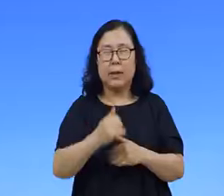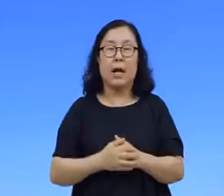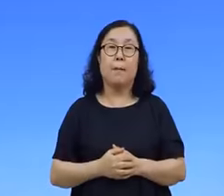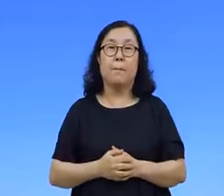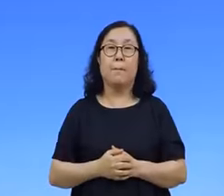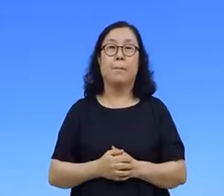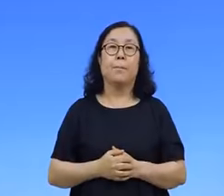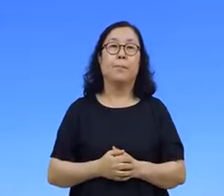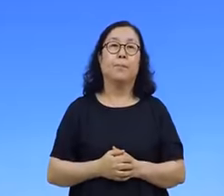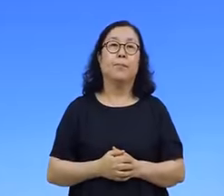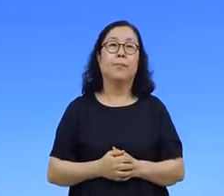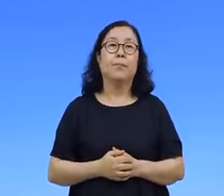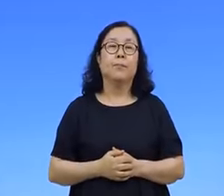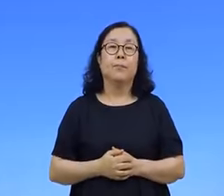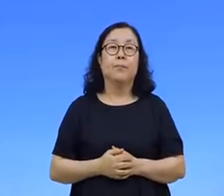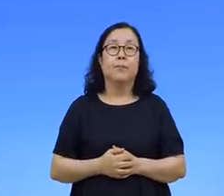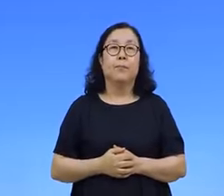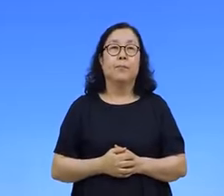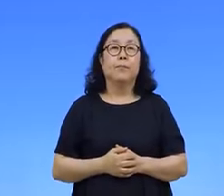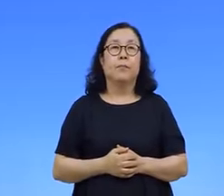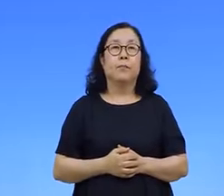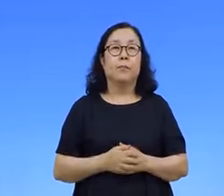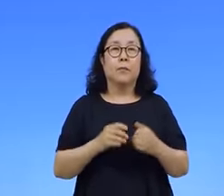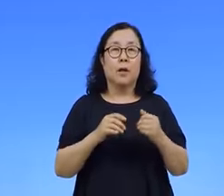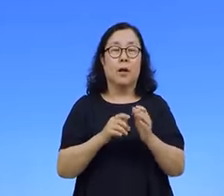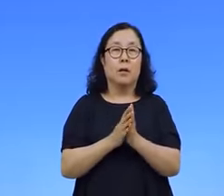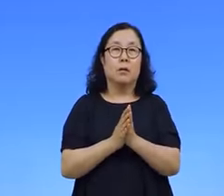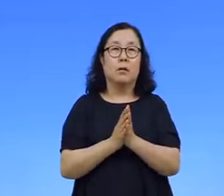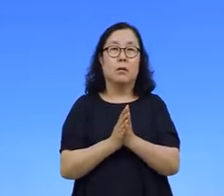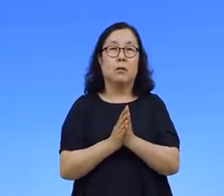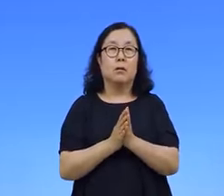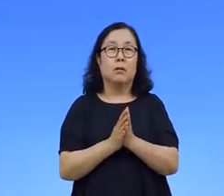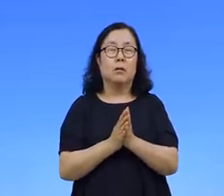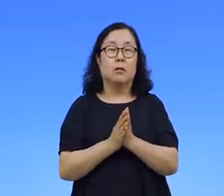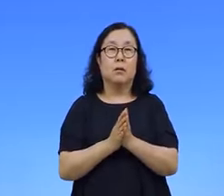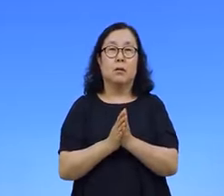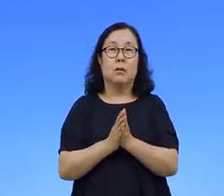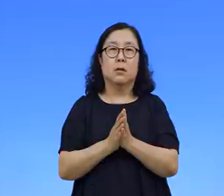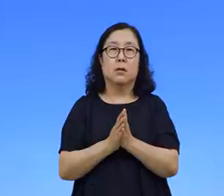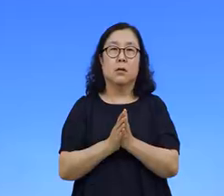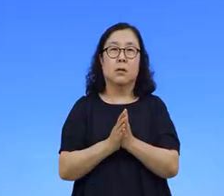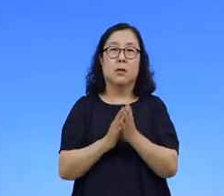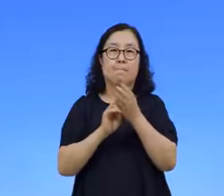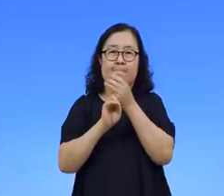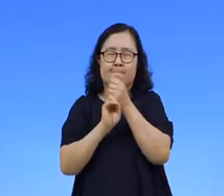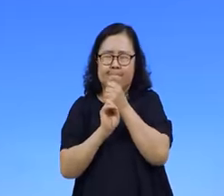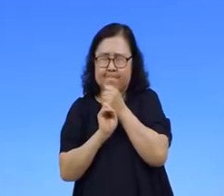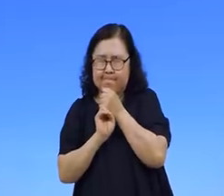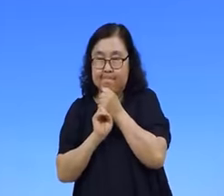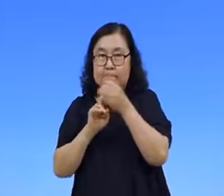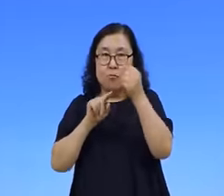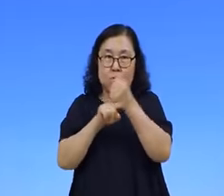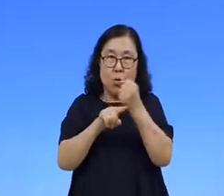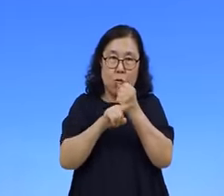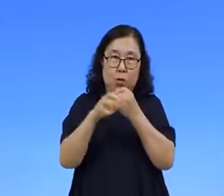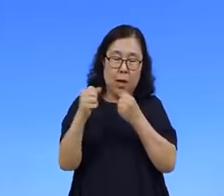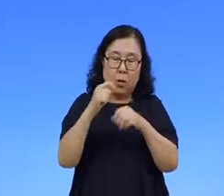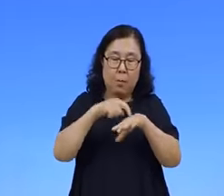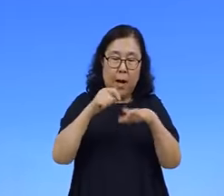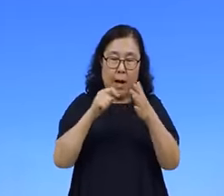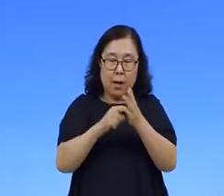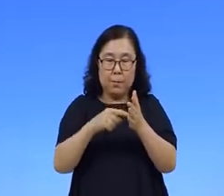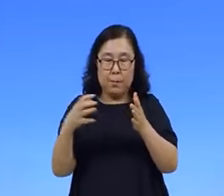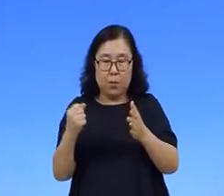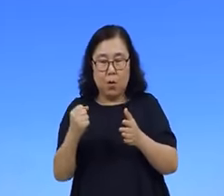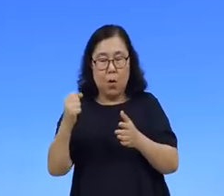있습니다. 자, 또 그 다음에 이런 대목도 있습니다. 의도를 품고 마음으로 상상하는 것은, 여기도 지금